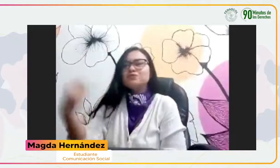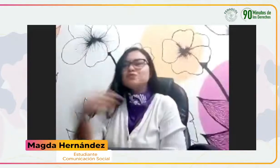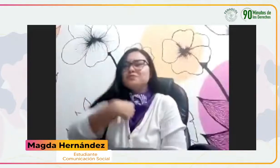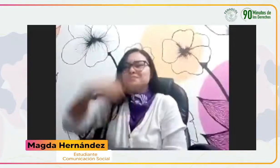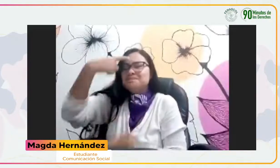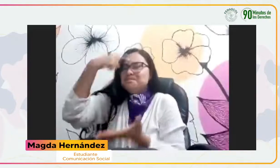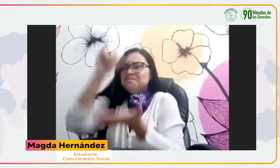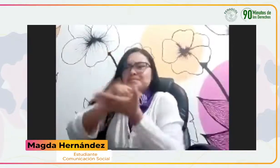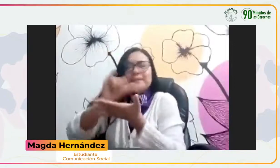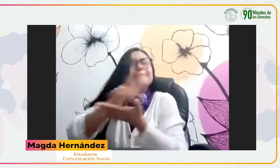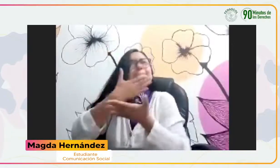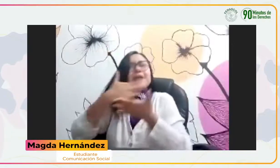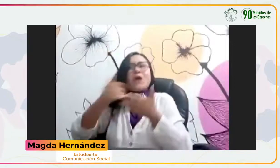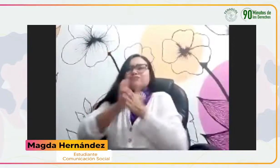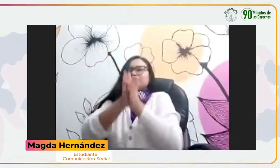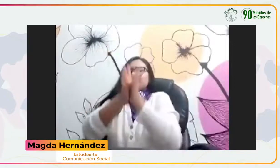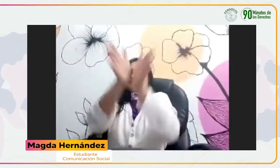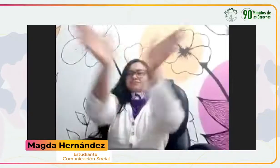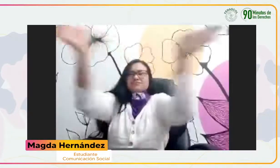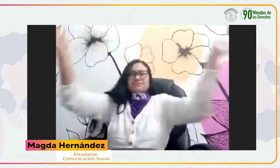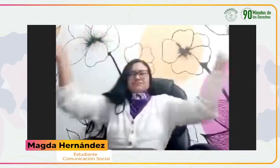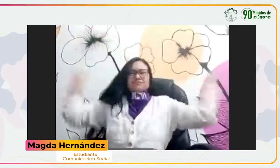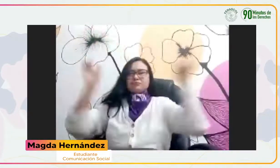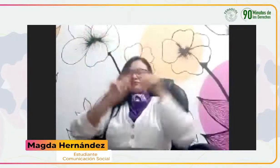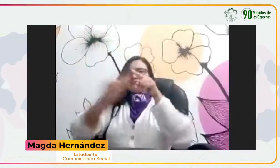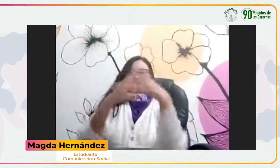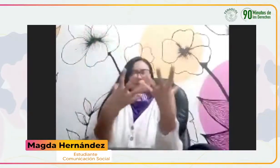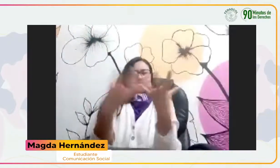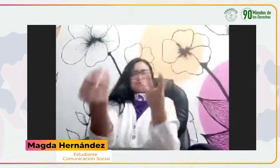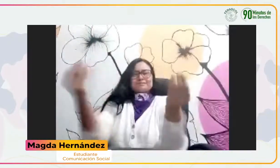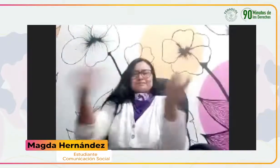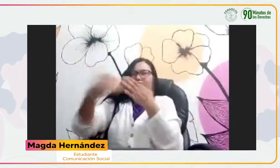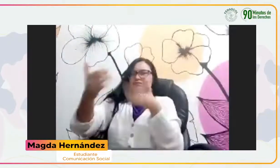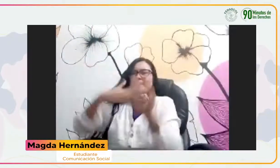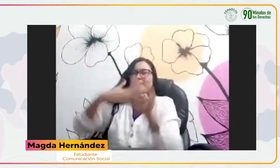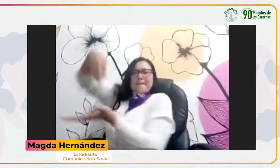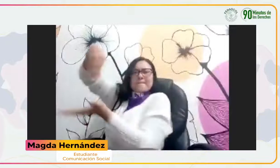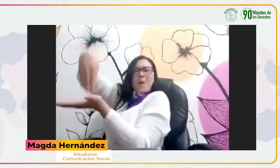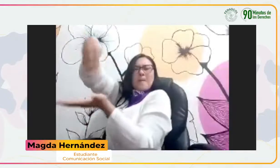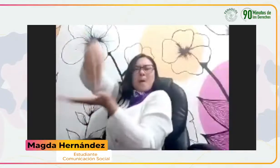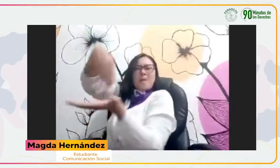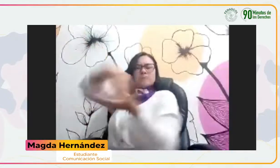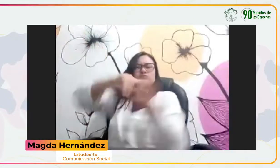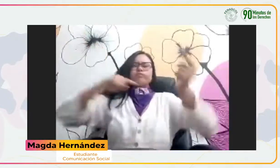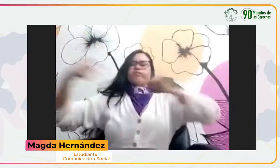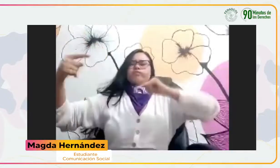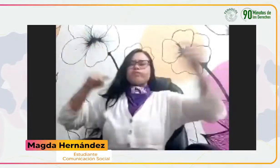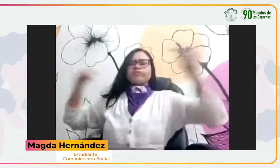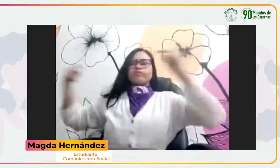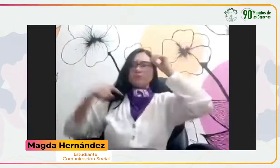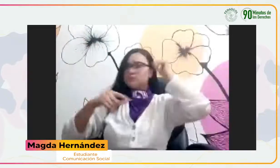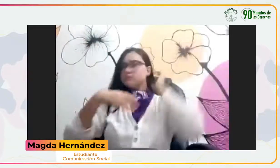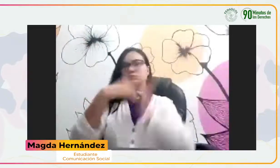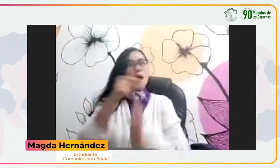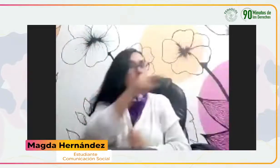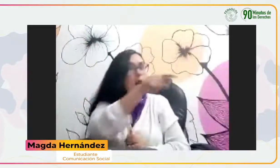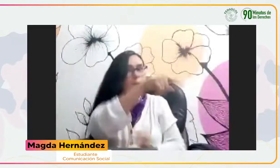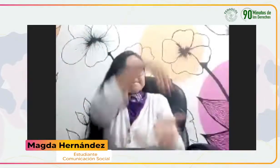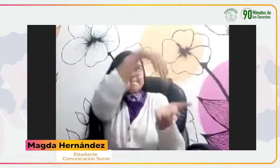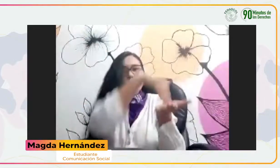de acuerdo contigo en un 100%, yo considero que estos espacios deben ser abiertos porque tenemos diferentes posiciones